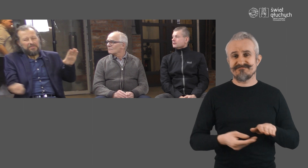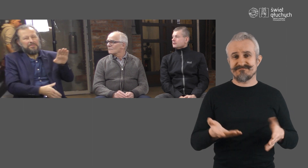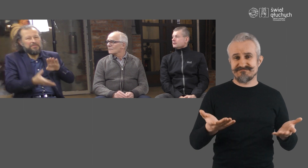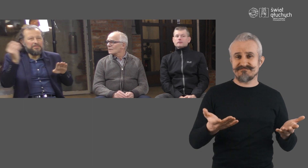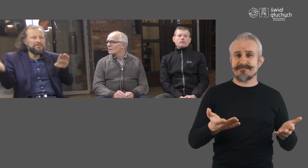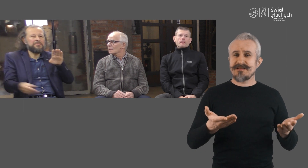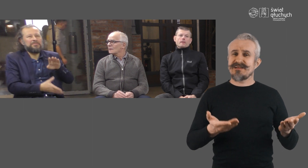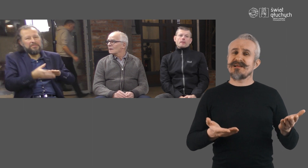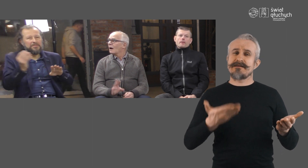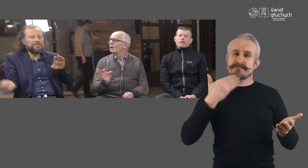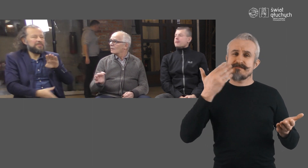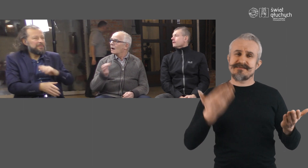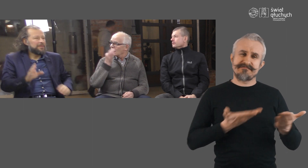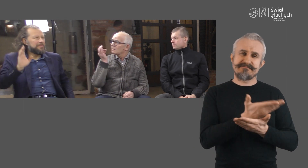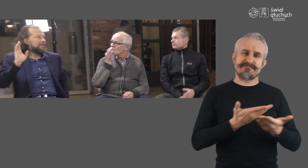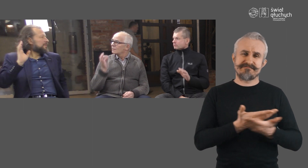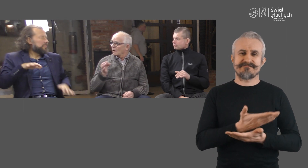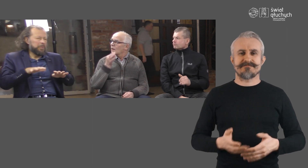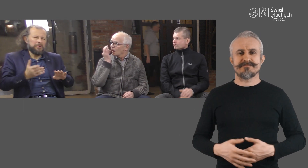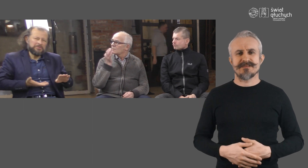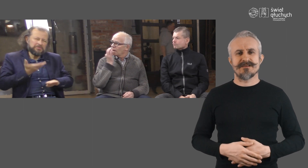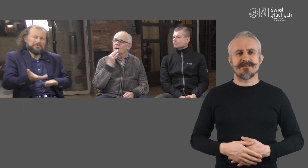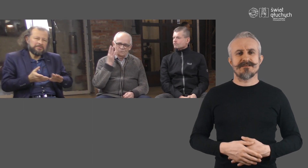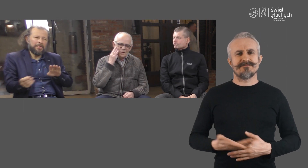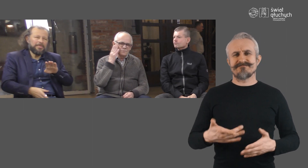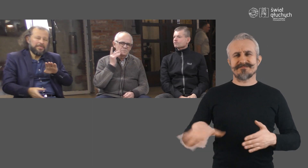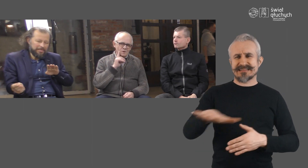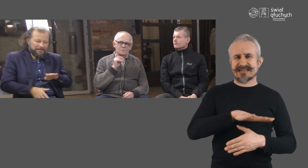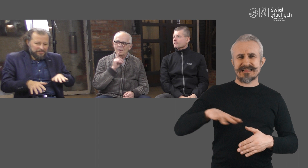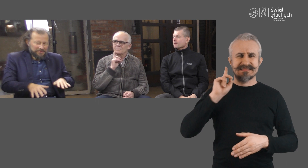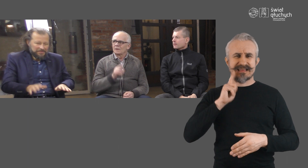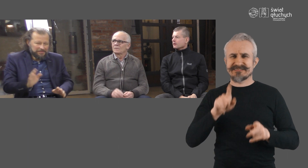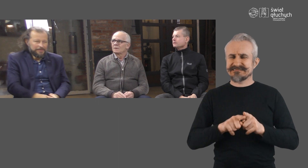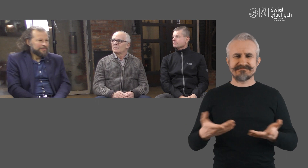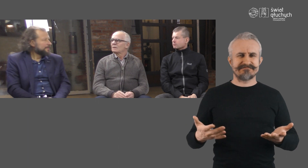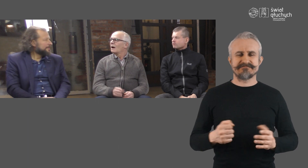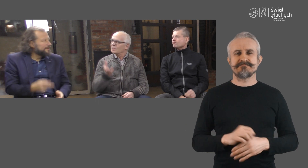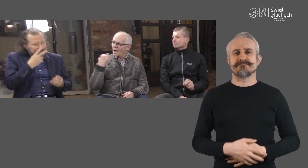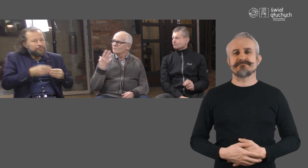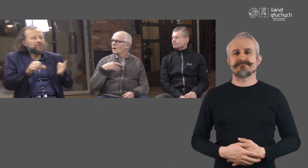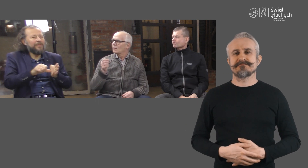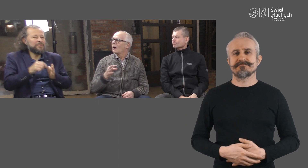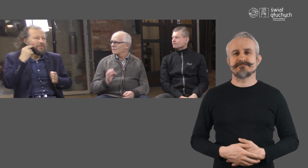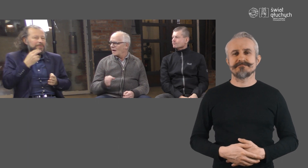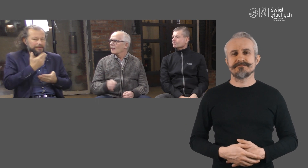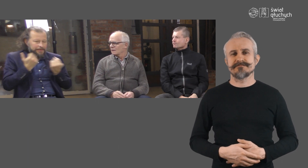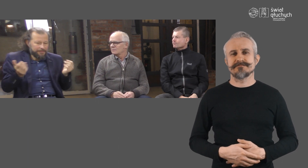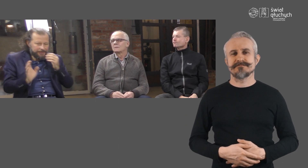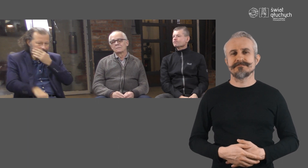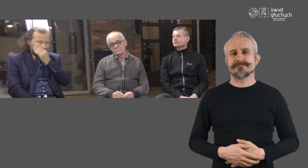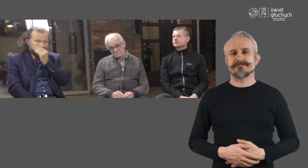Dużo jest składanych różnych rzeczy, to wszystko idzie pod stół. Ale teraz troszkę lepiej jest. No wiem, ale no dużo rzeczy jest